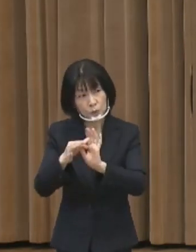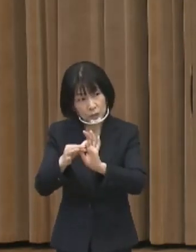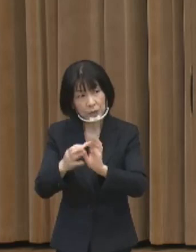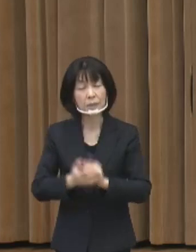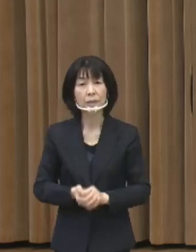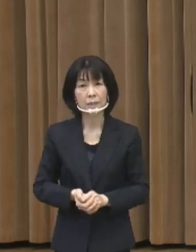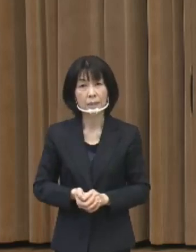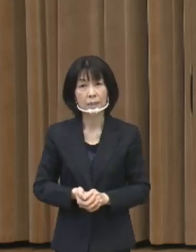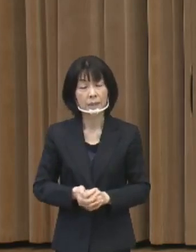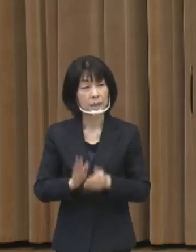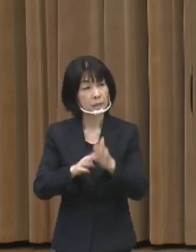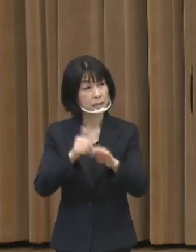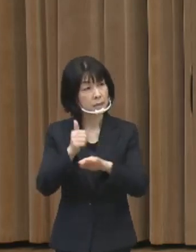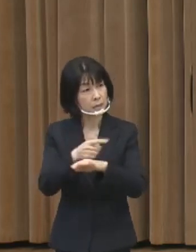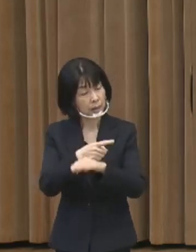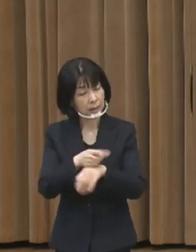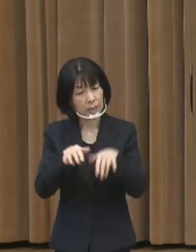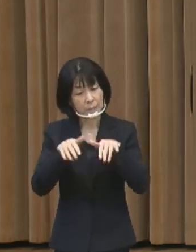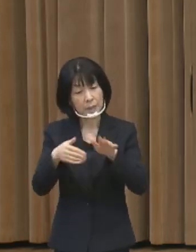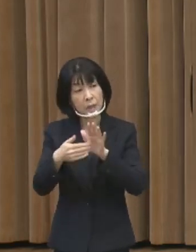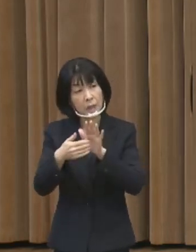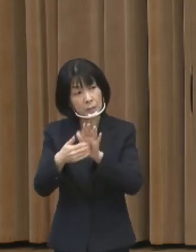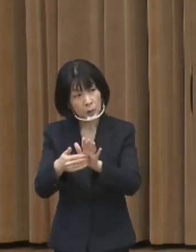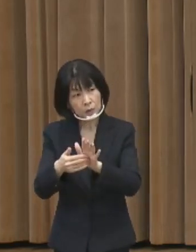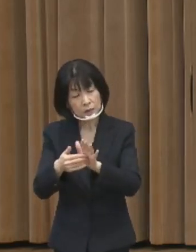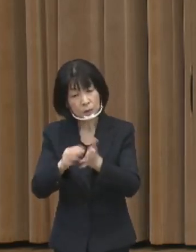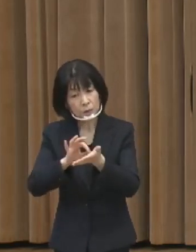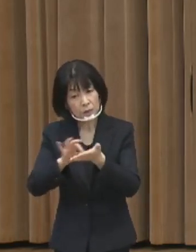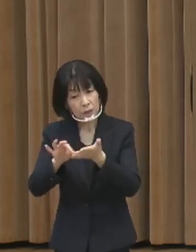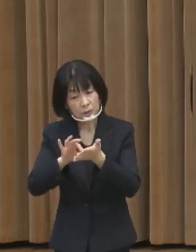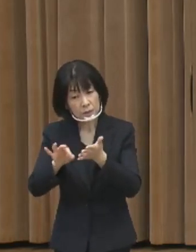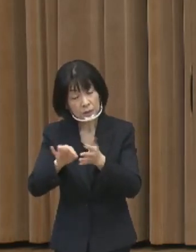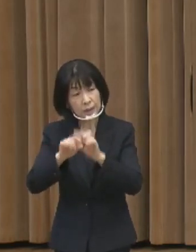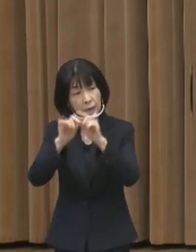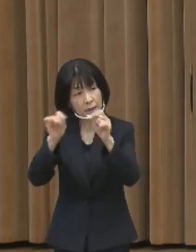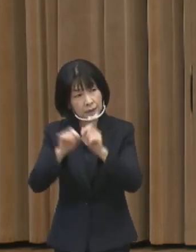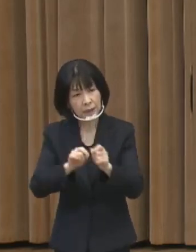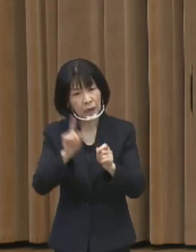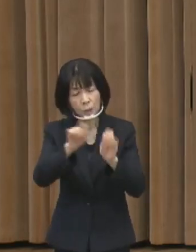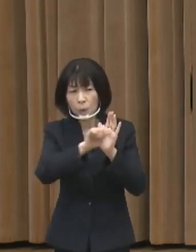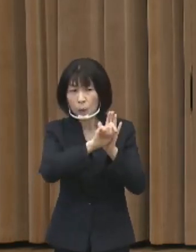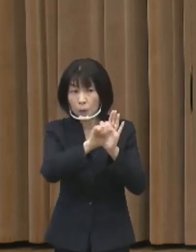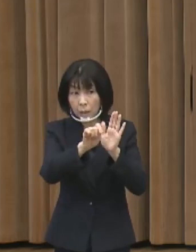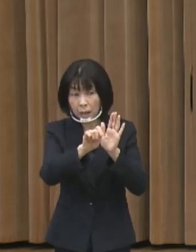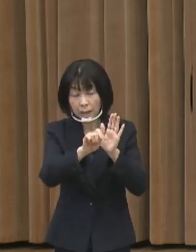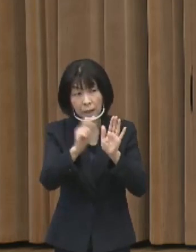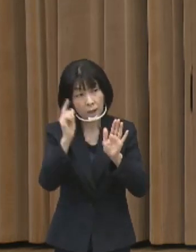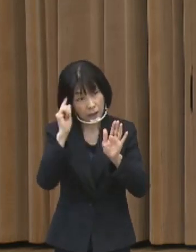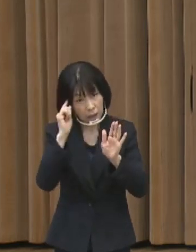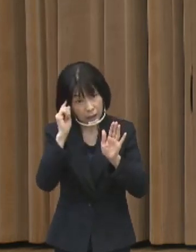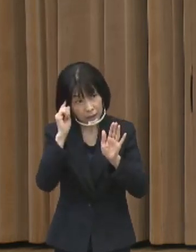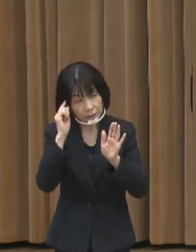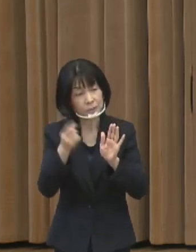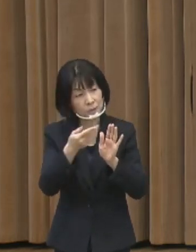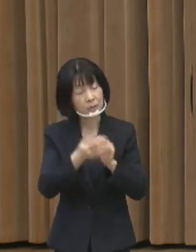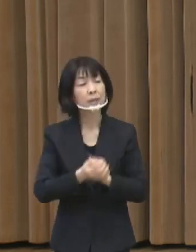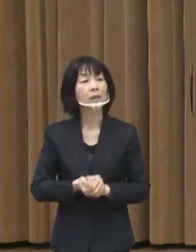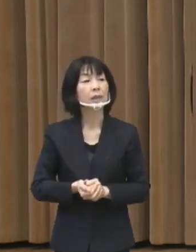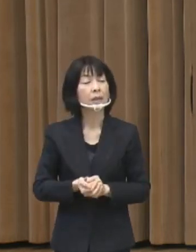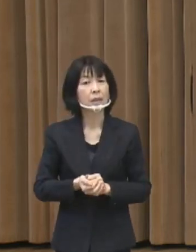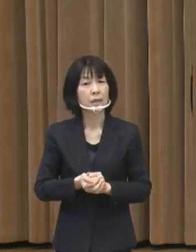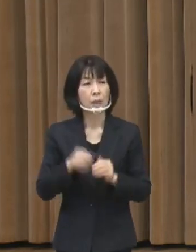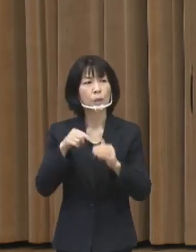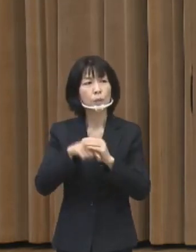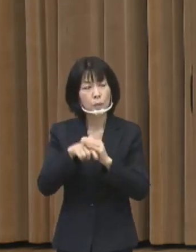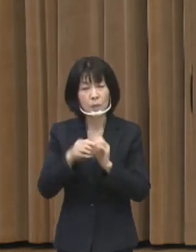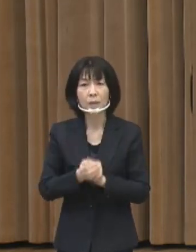ども、知事はこのまん延防止措置を導入することによってどのような効果があると、期待しているでしょうか。というのも